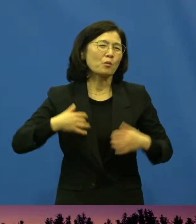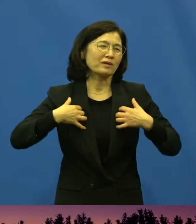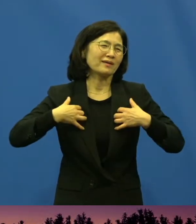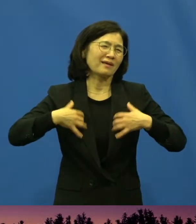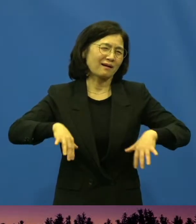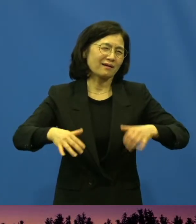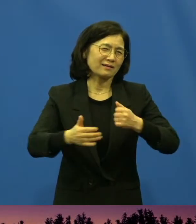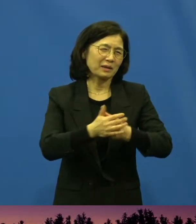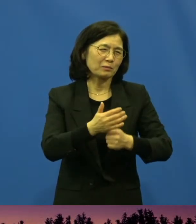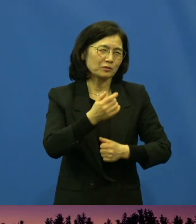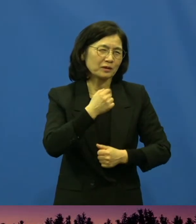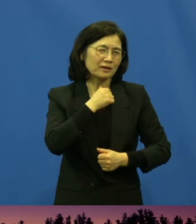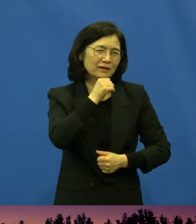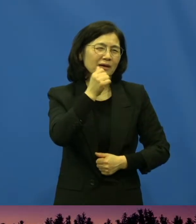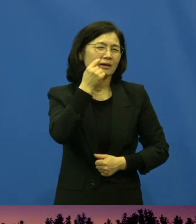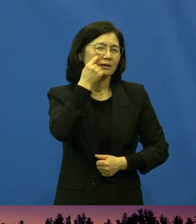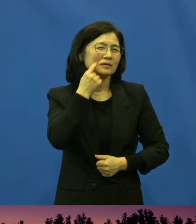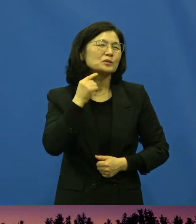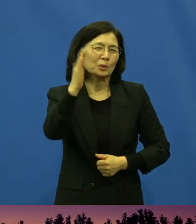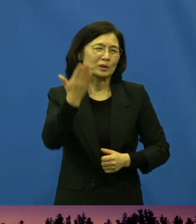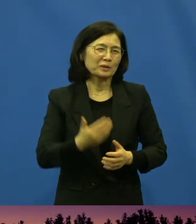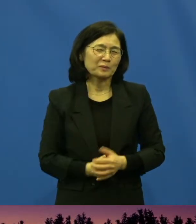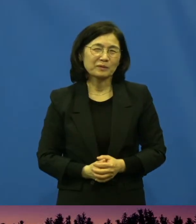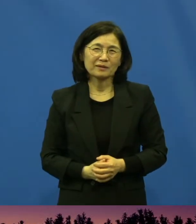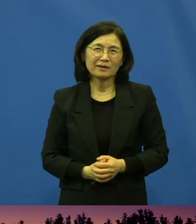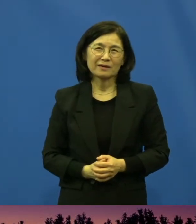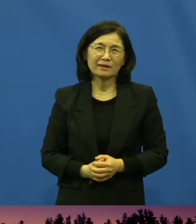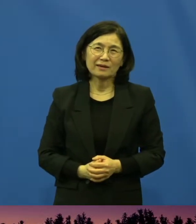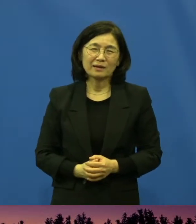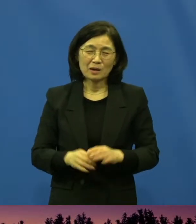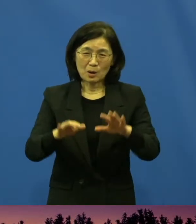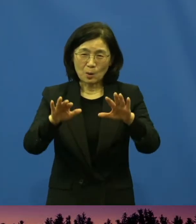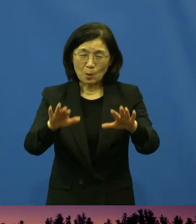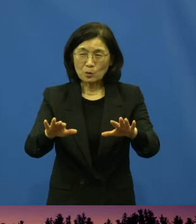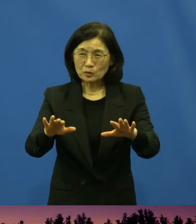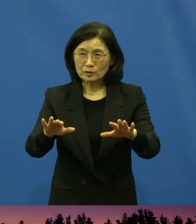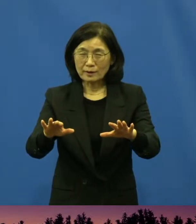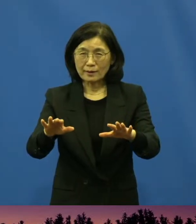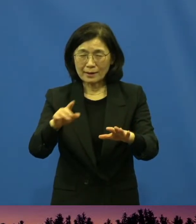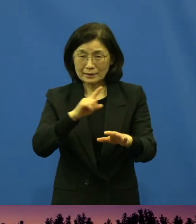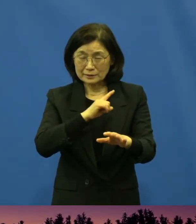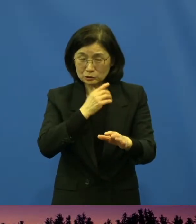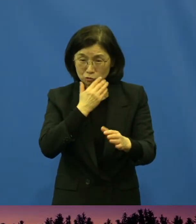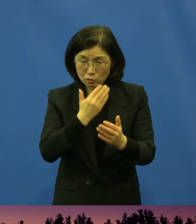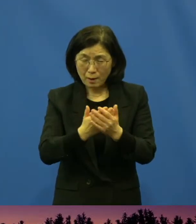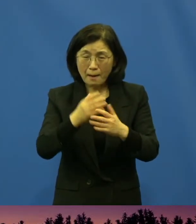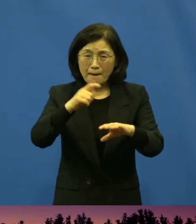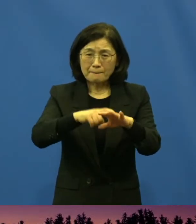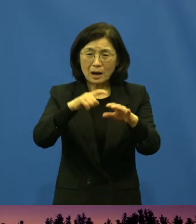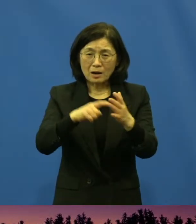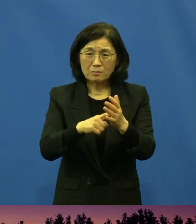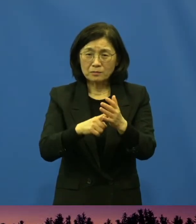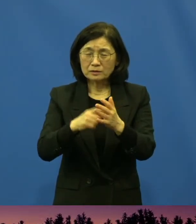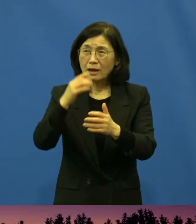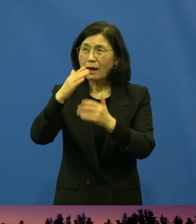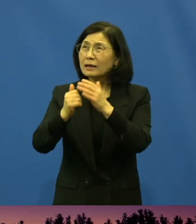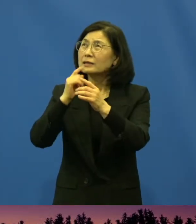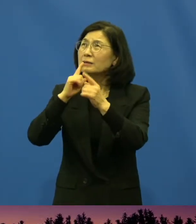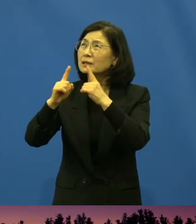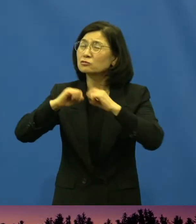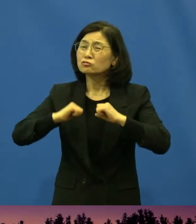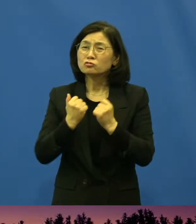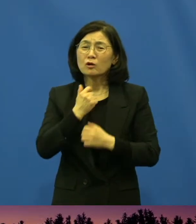자, 이 말이 오늘 핵심이에요. 무엇을 의미합니까? 마음은 순종하고 싶은데 몸이 안 따라준다는 거예요.